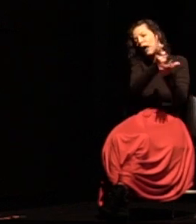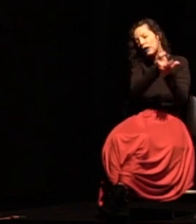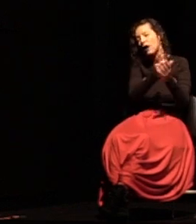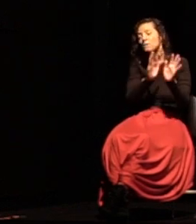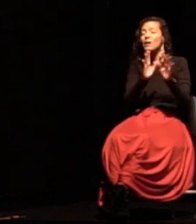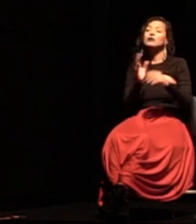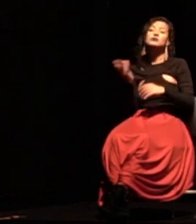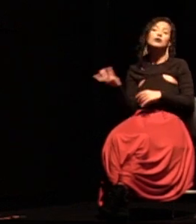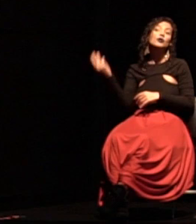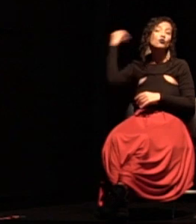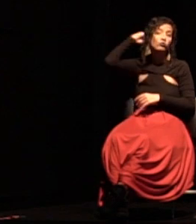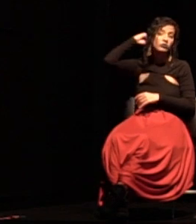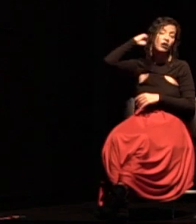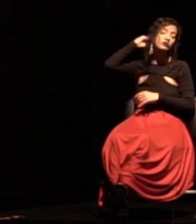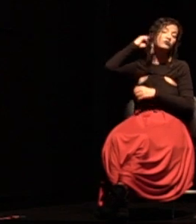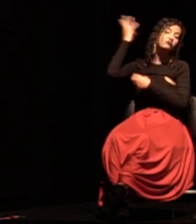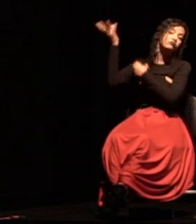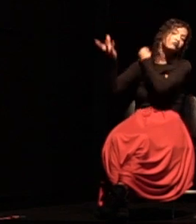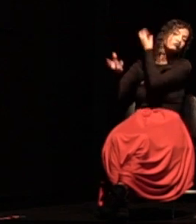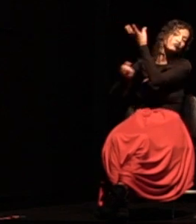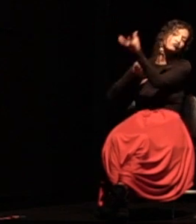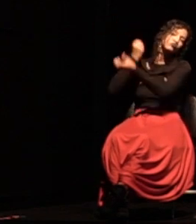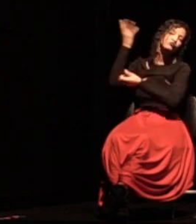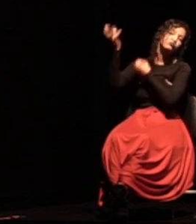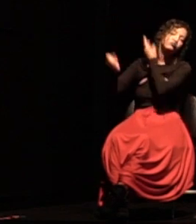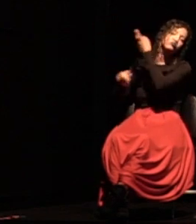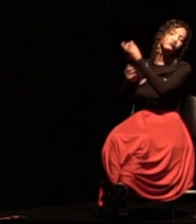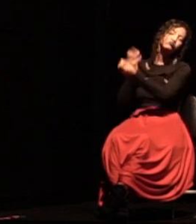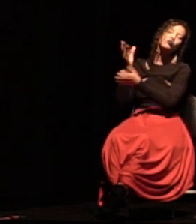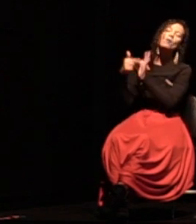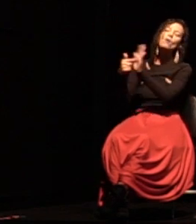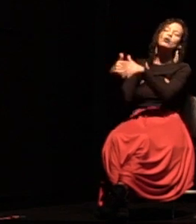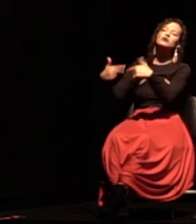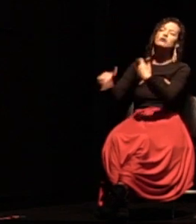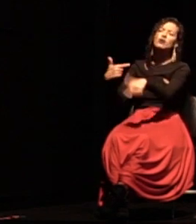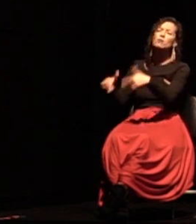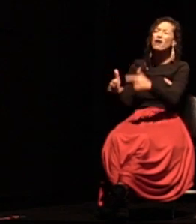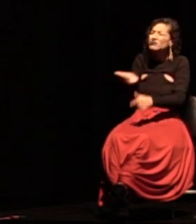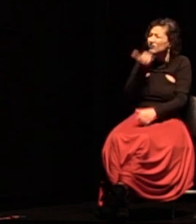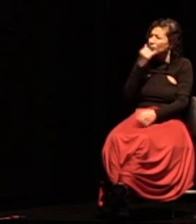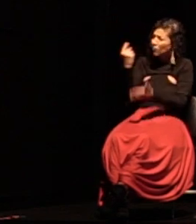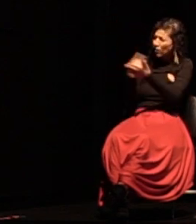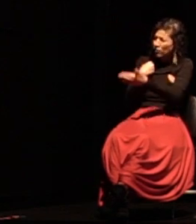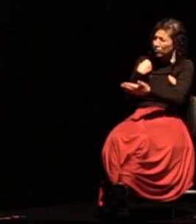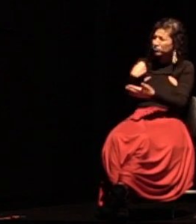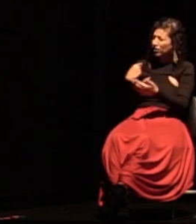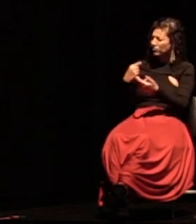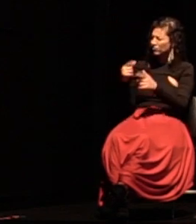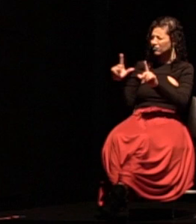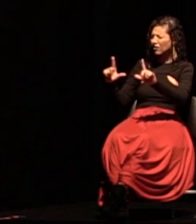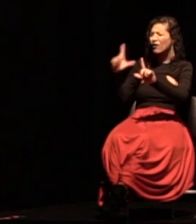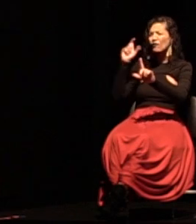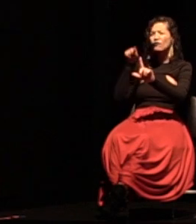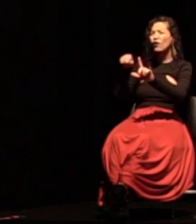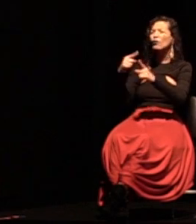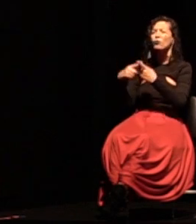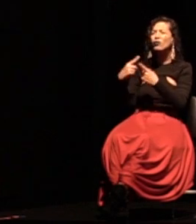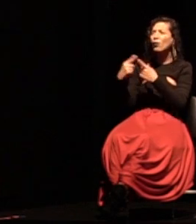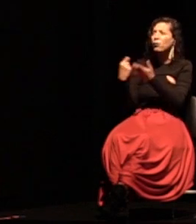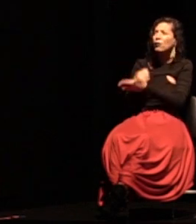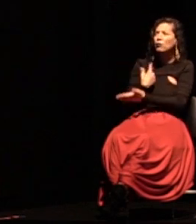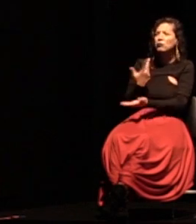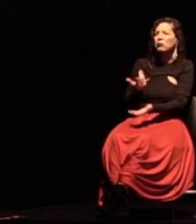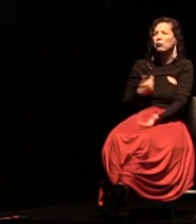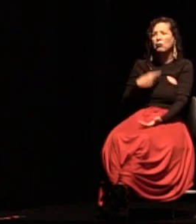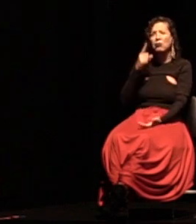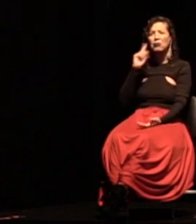trabalhos comandando um algo que, até hoje, se me perguntarem, eu não vou saber o porquê. Por que que a tomada